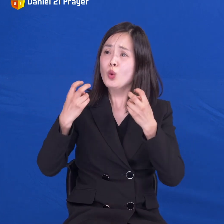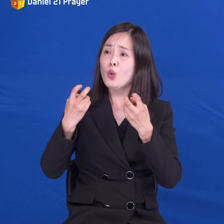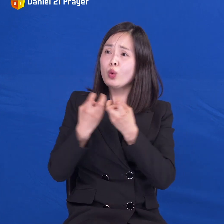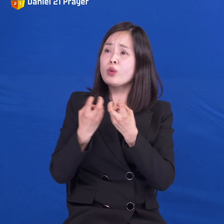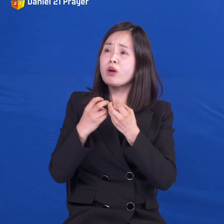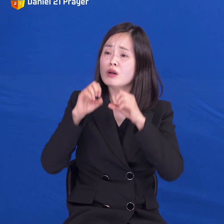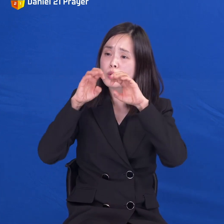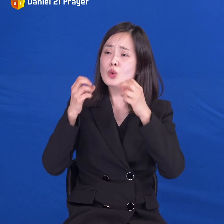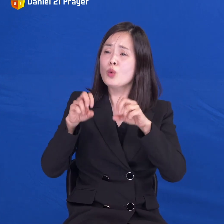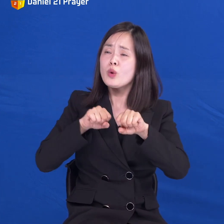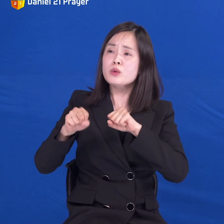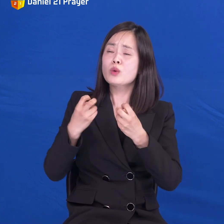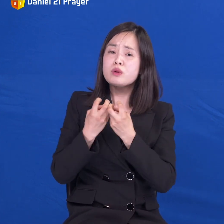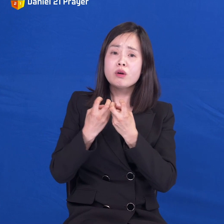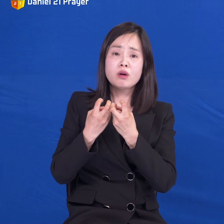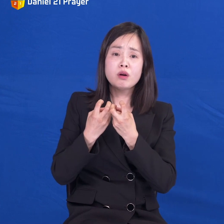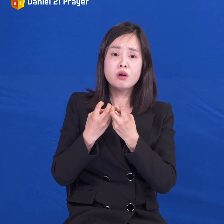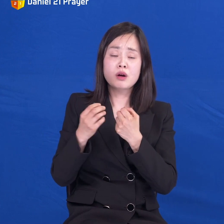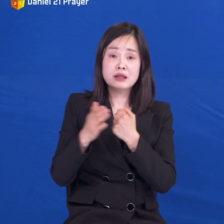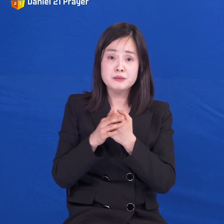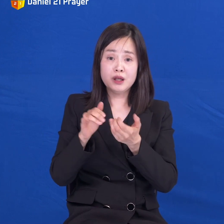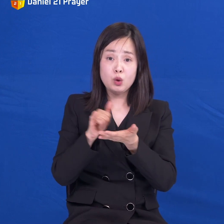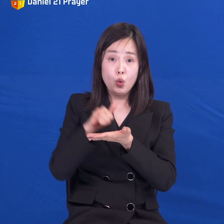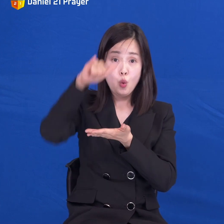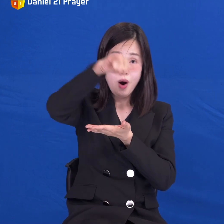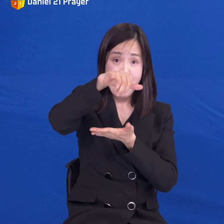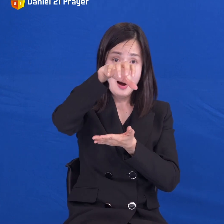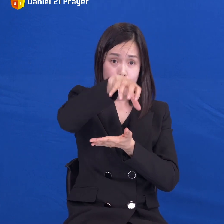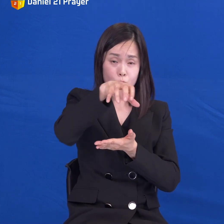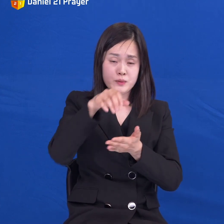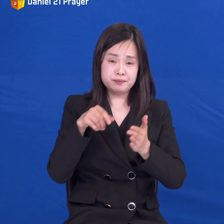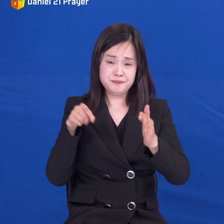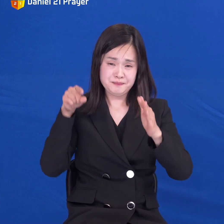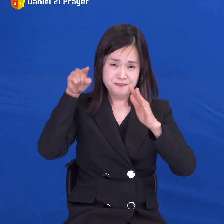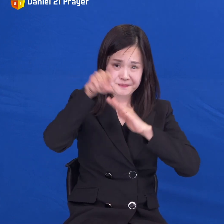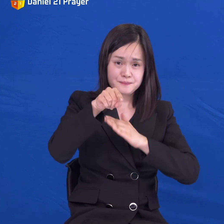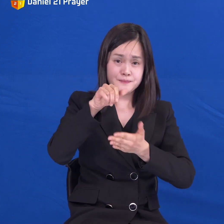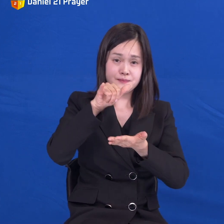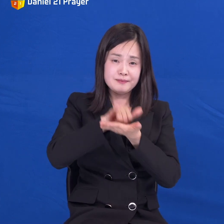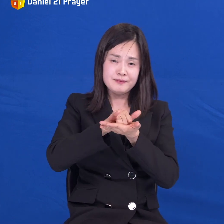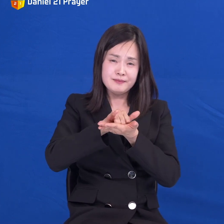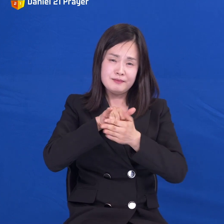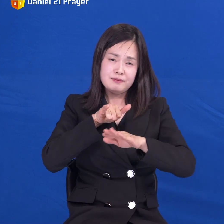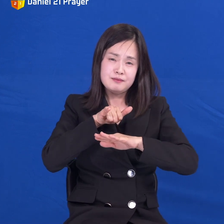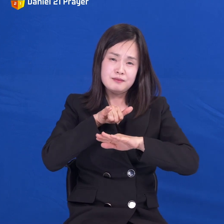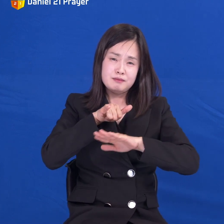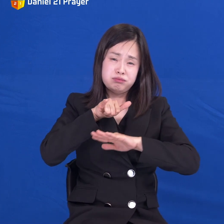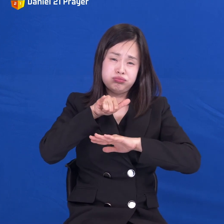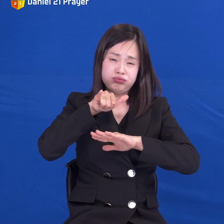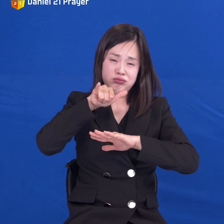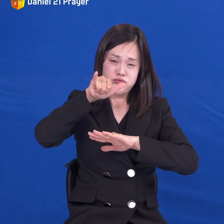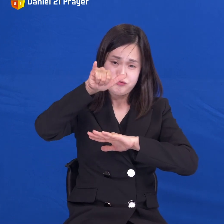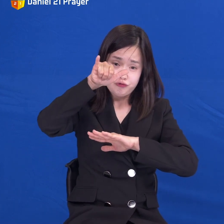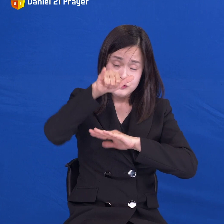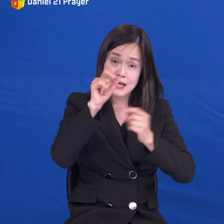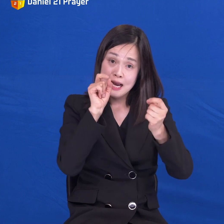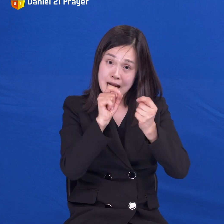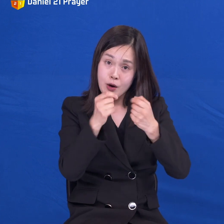그래서 바로 공항으로 가서 비행기를 타고 가까운 병원에 바로 들어갔어요.